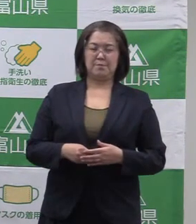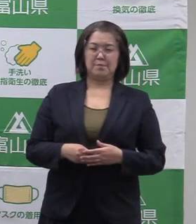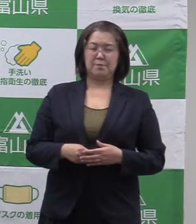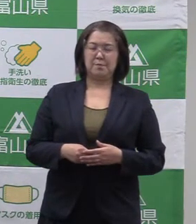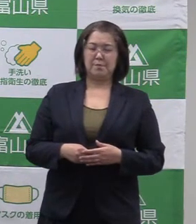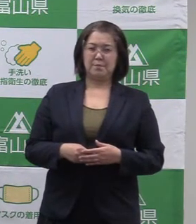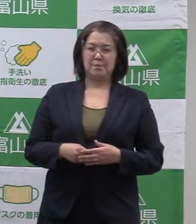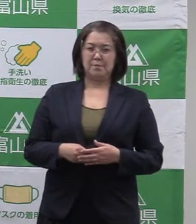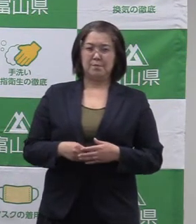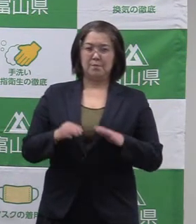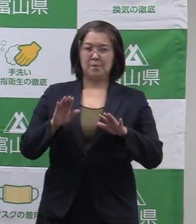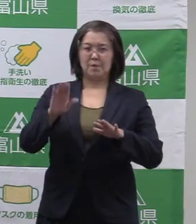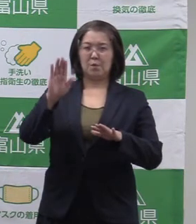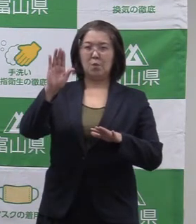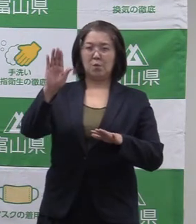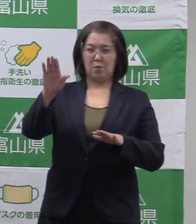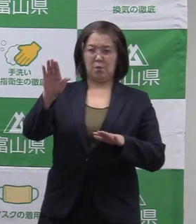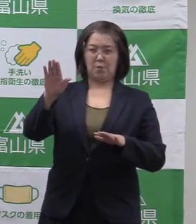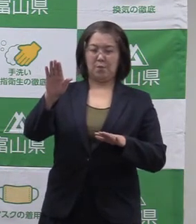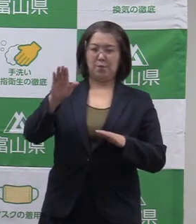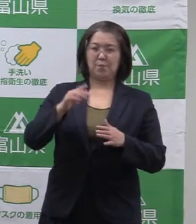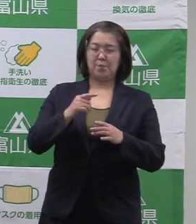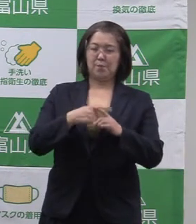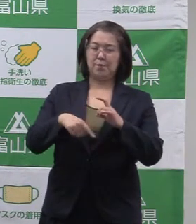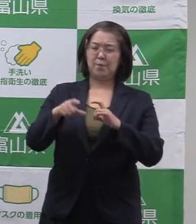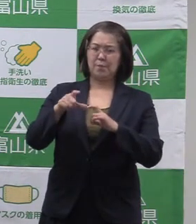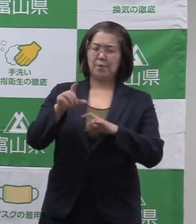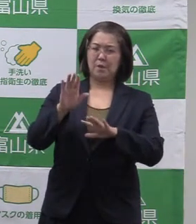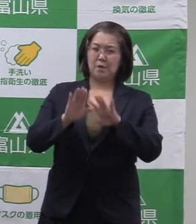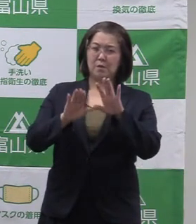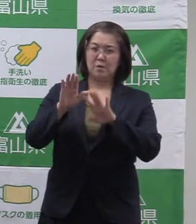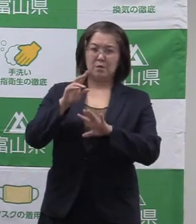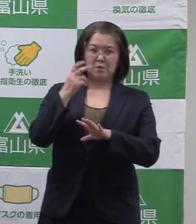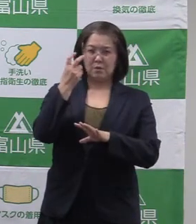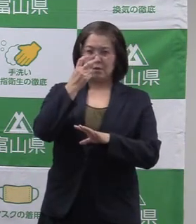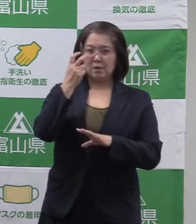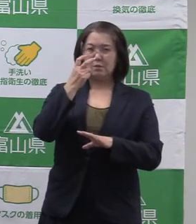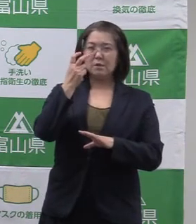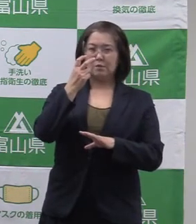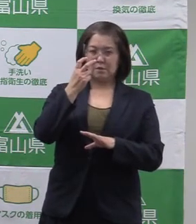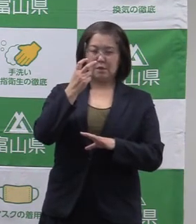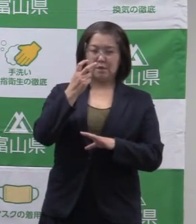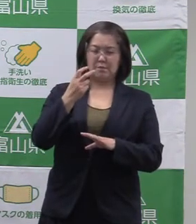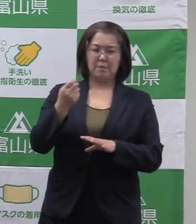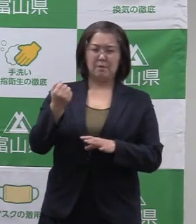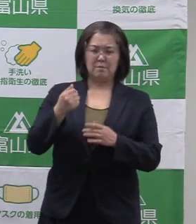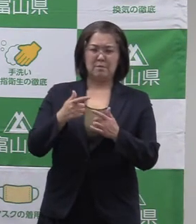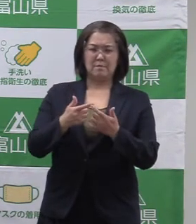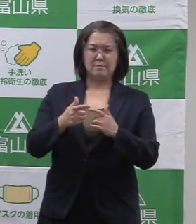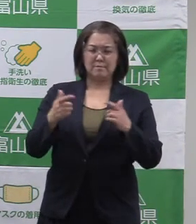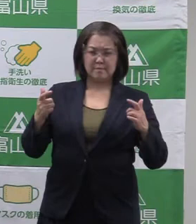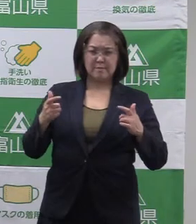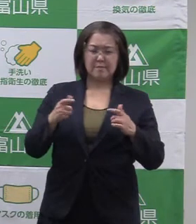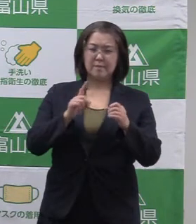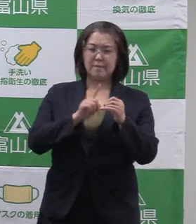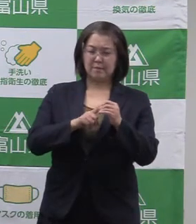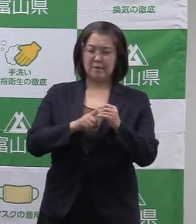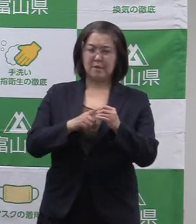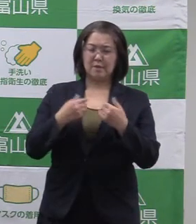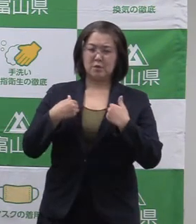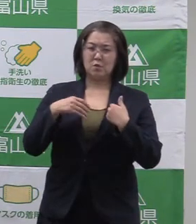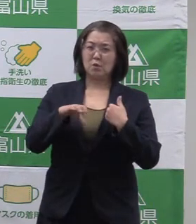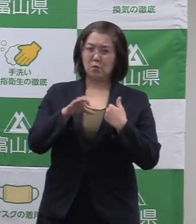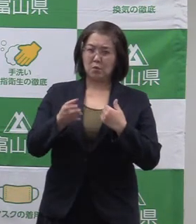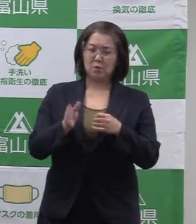まあ、今後、まあ、さらに状況を見ながら、強化拡充する必要があるところにはまた手当てをしていきたいと考えます